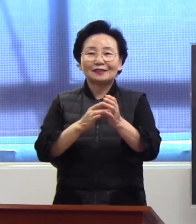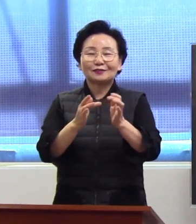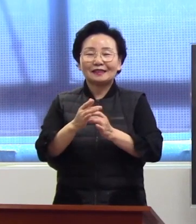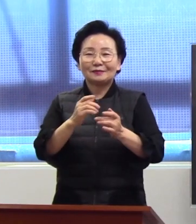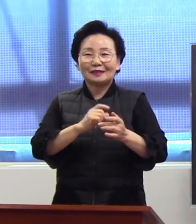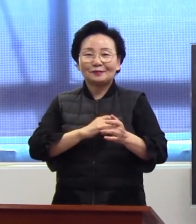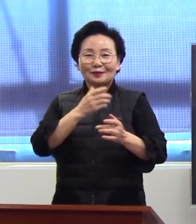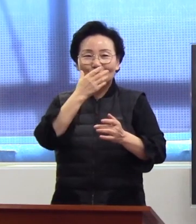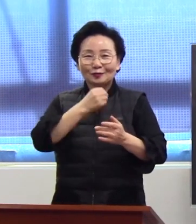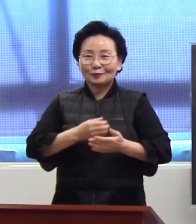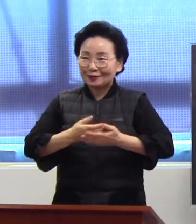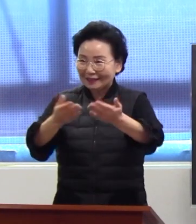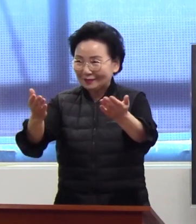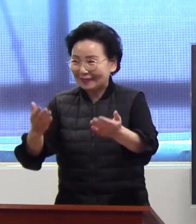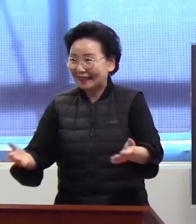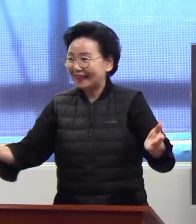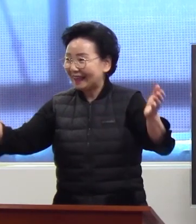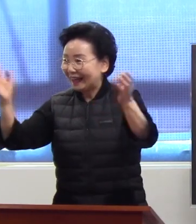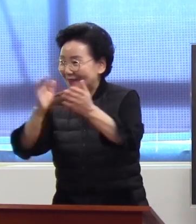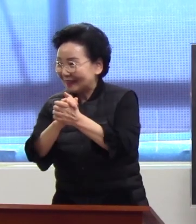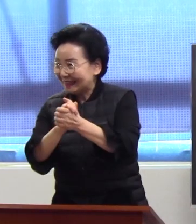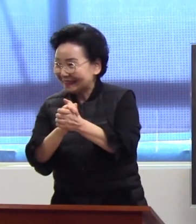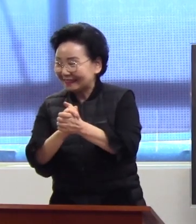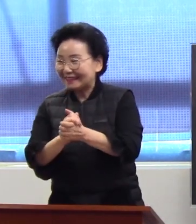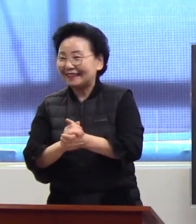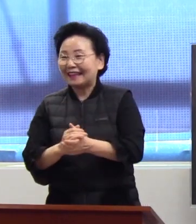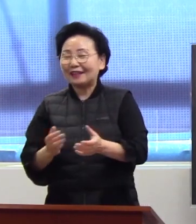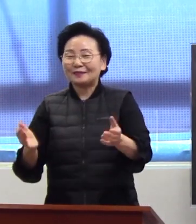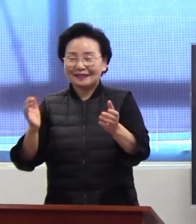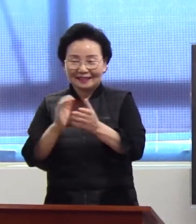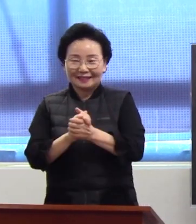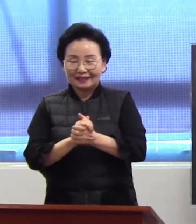예수님 이름으로 축복드립니다. 아멘. 네.